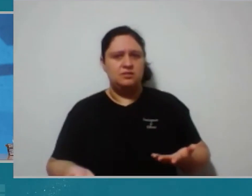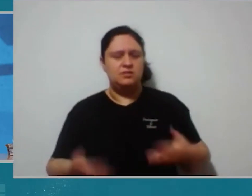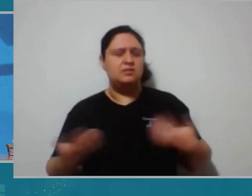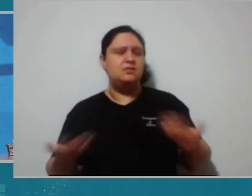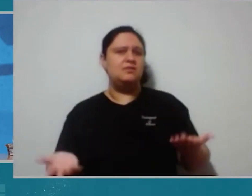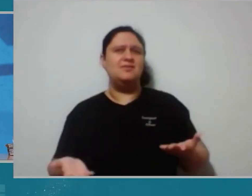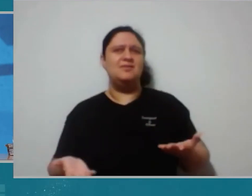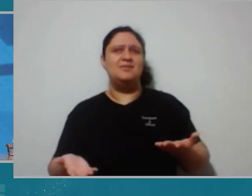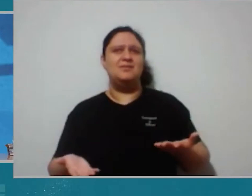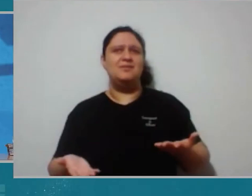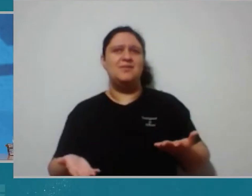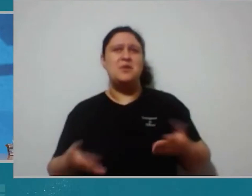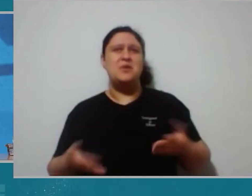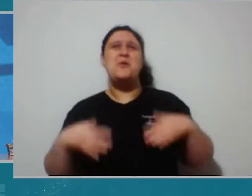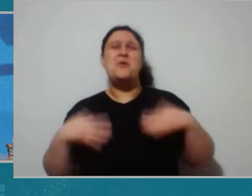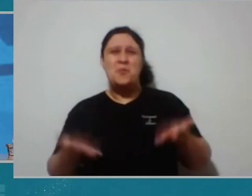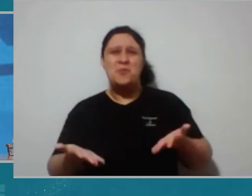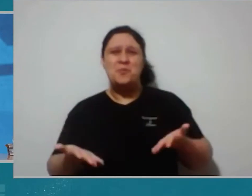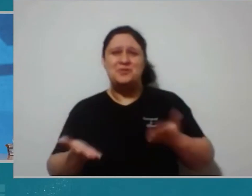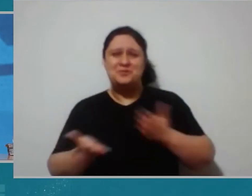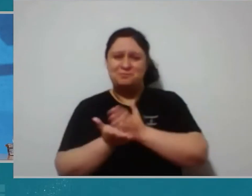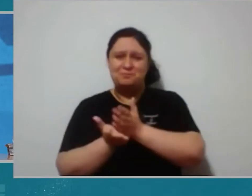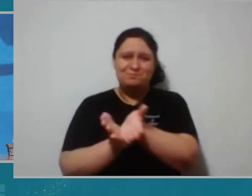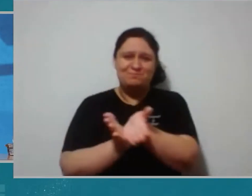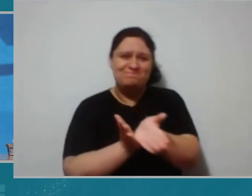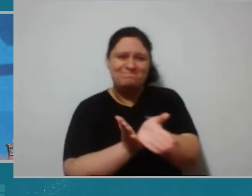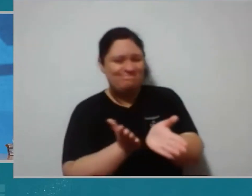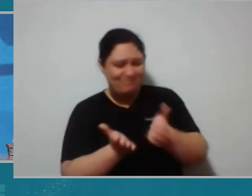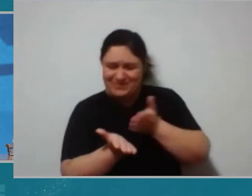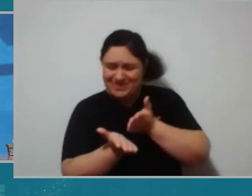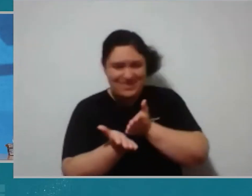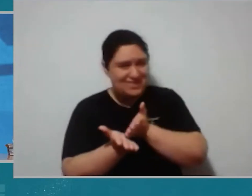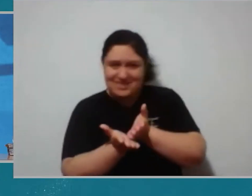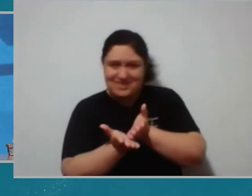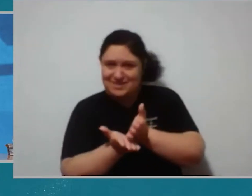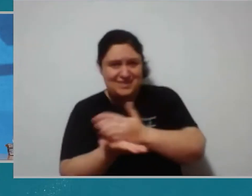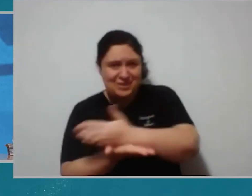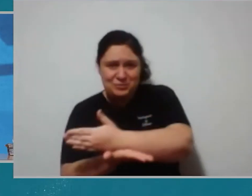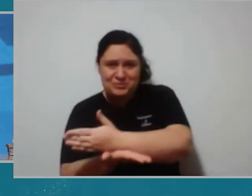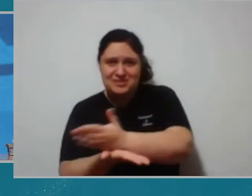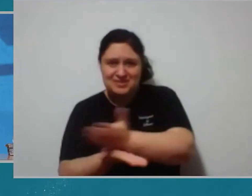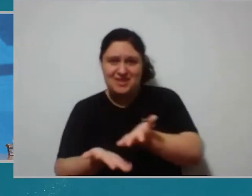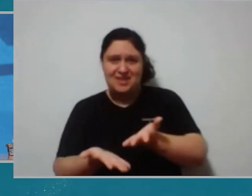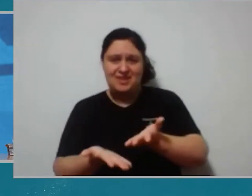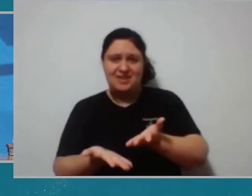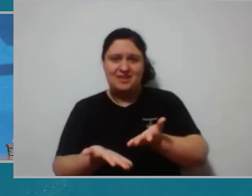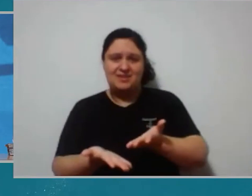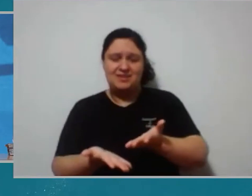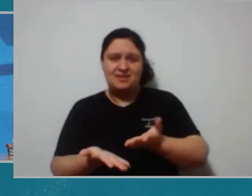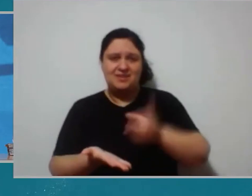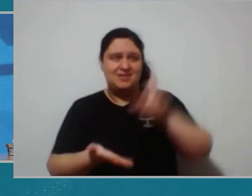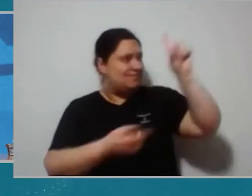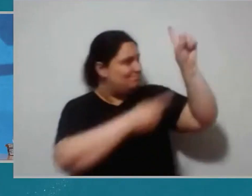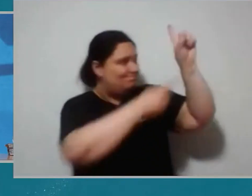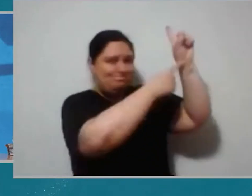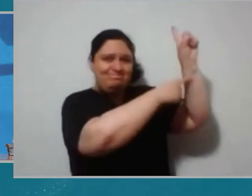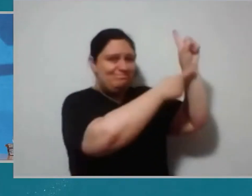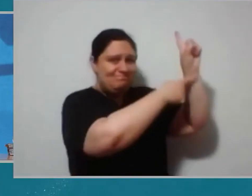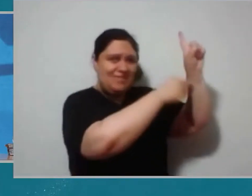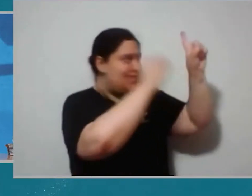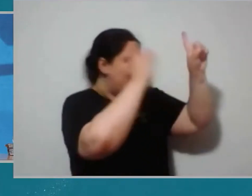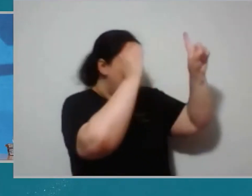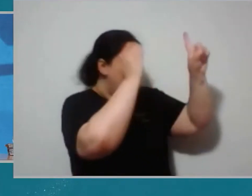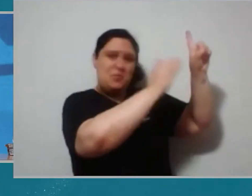sai fora da linha central da economia de Deus, da linha do que o Senhor está fazendo, você perde